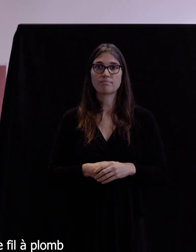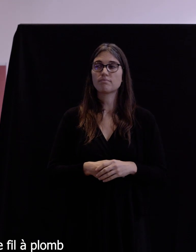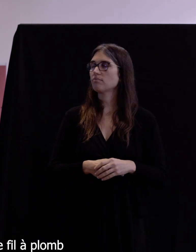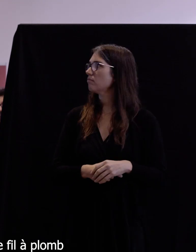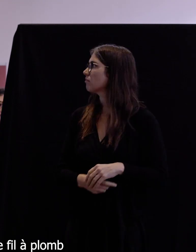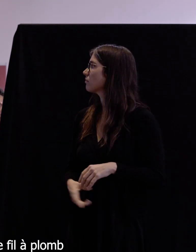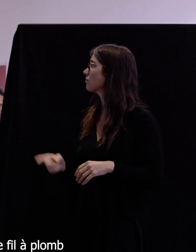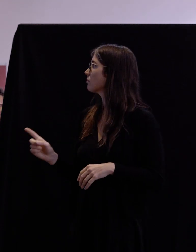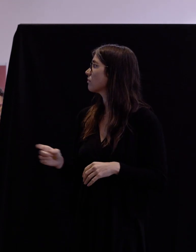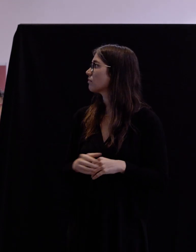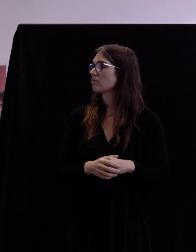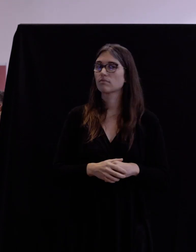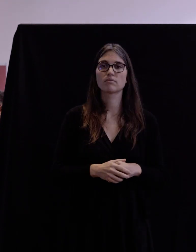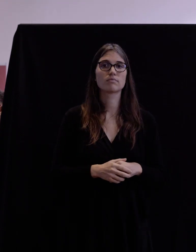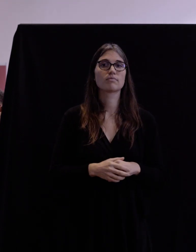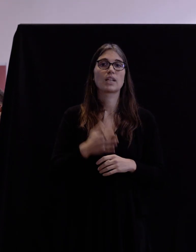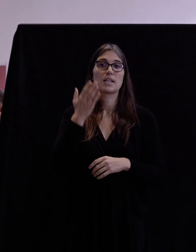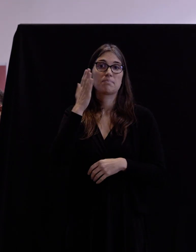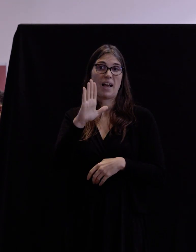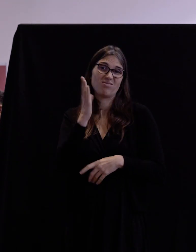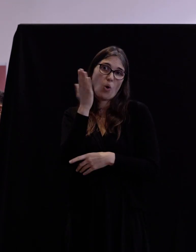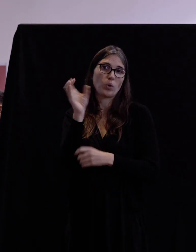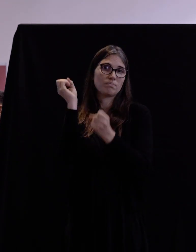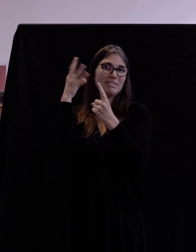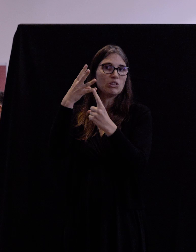plomb et la fonction autolytique, elle ne marchent pas bien chez cet enfant.